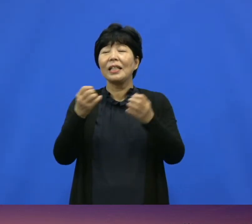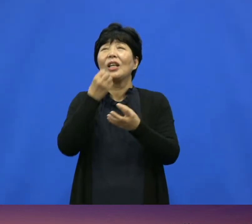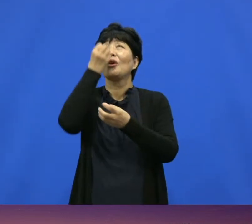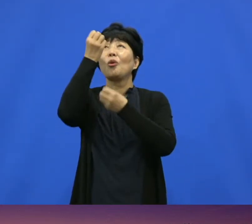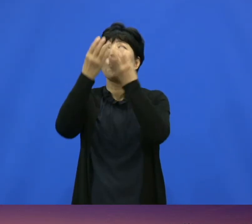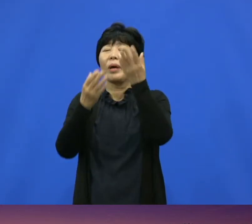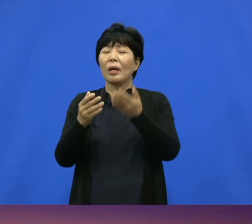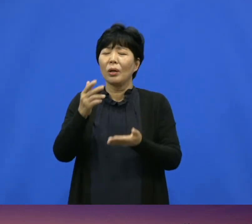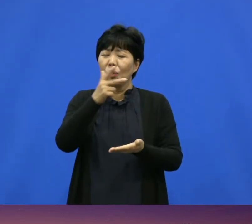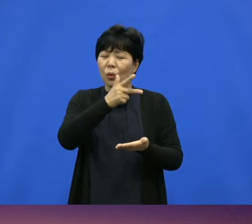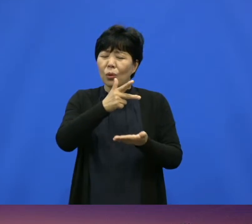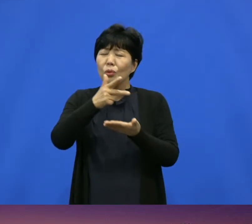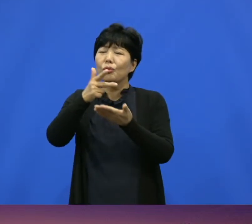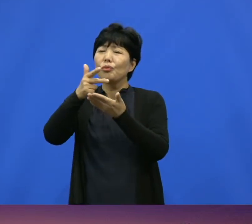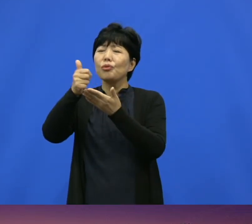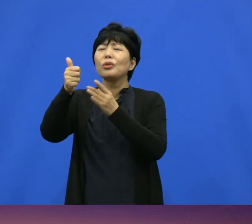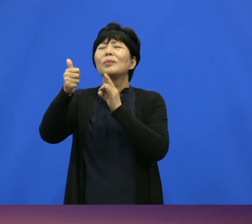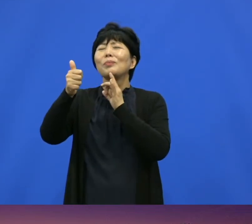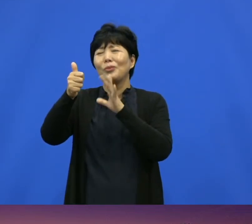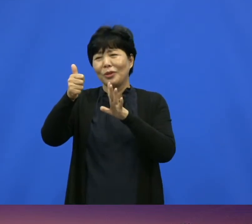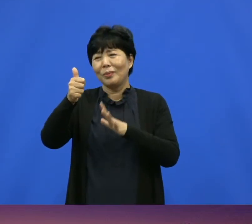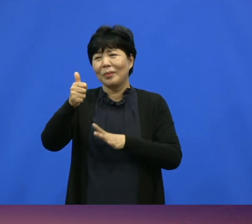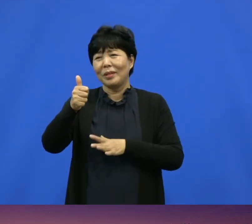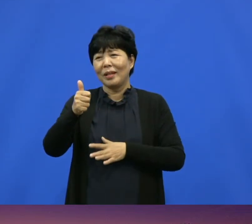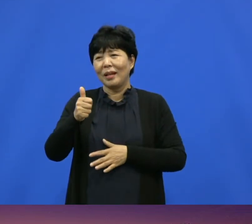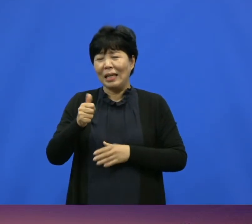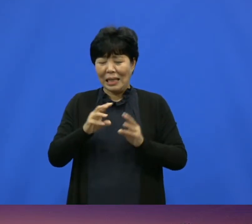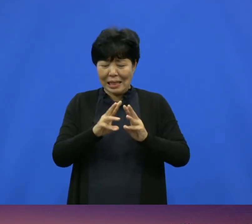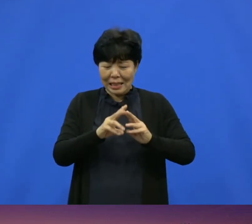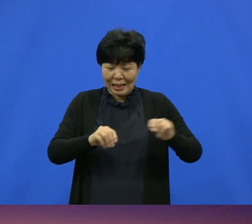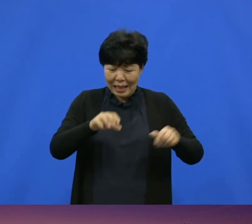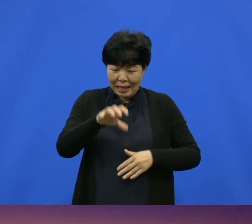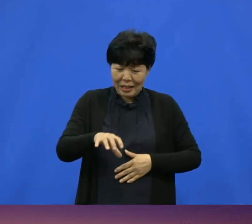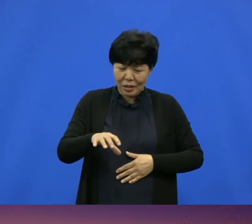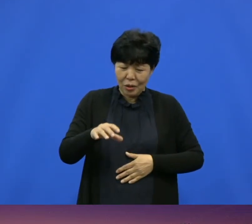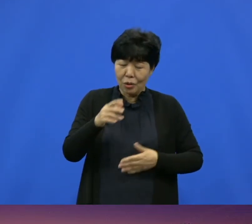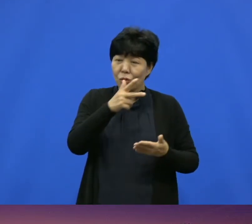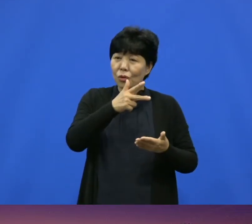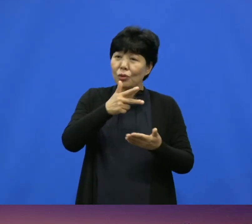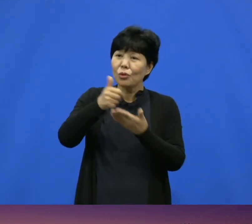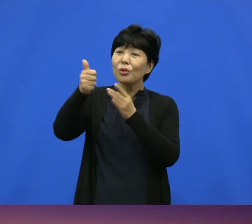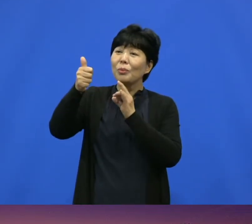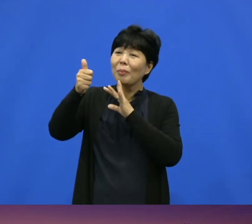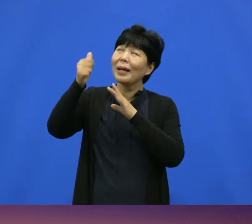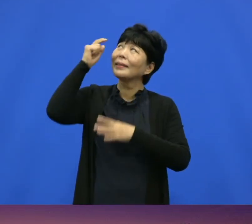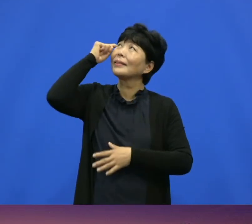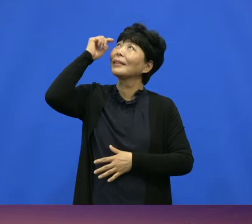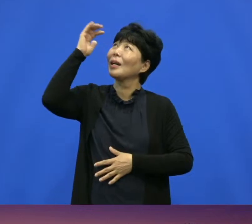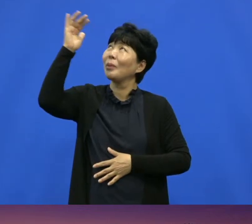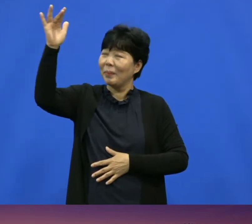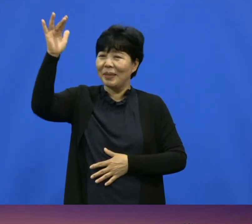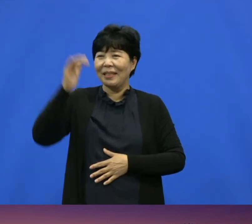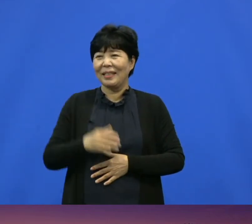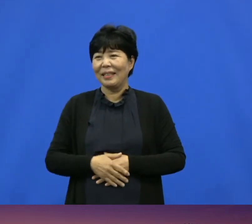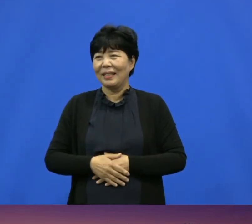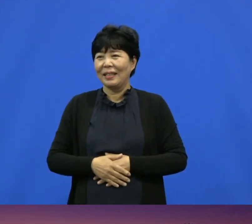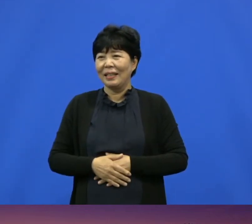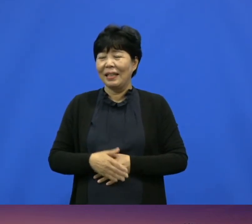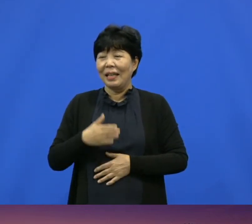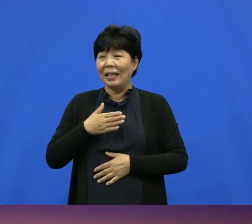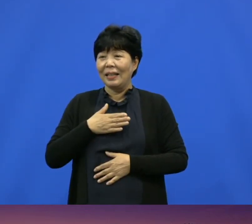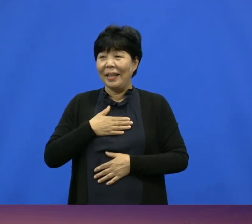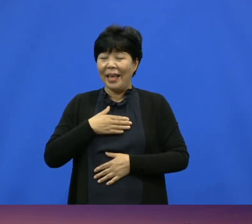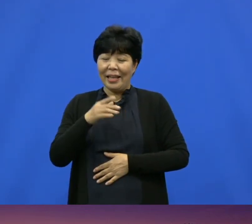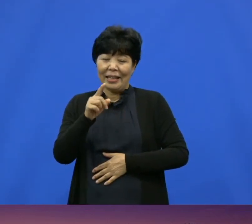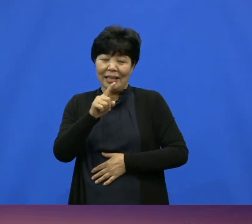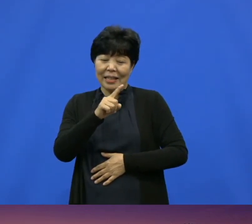내게 있으리요 땅에서는 주밖에 내가 사모할 자가 없습니다. 우리의 최고의 재산입니다. 여러분